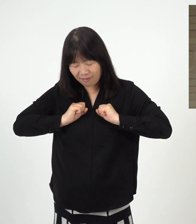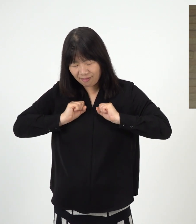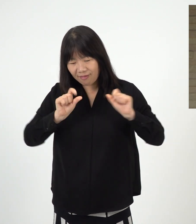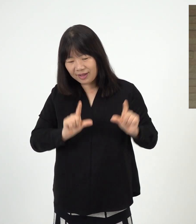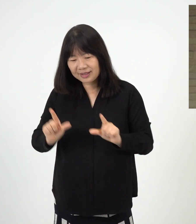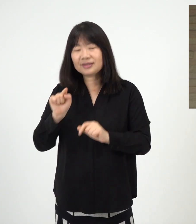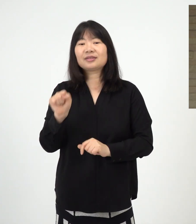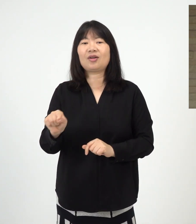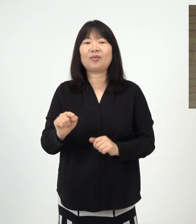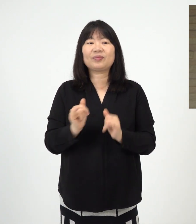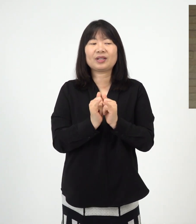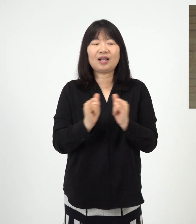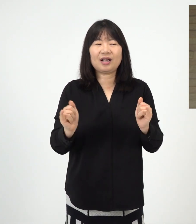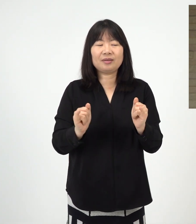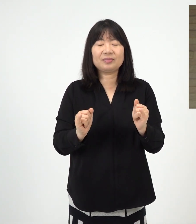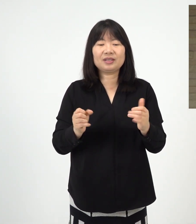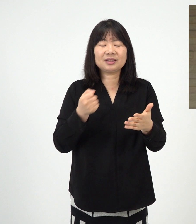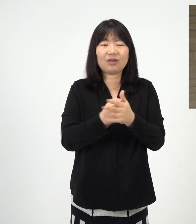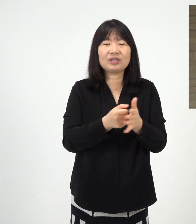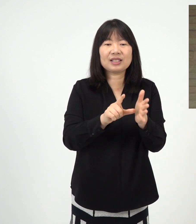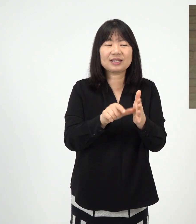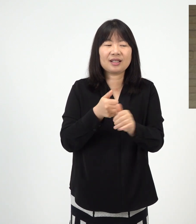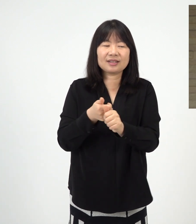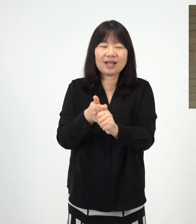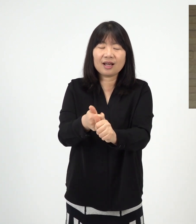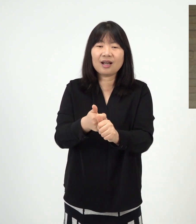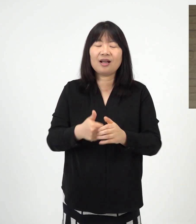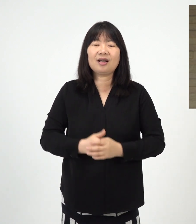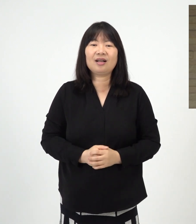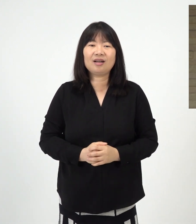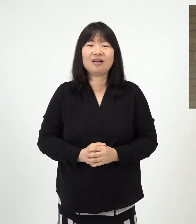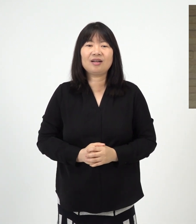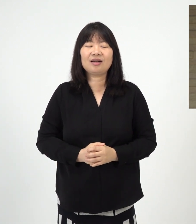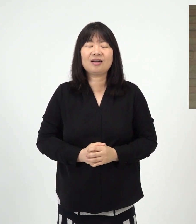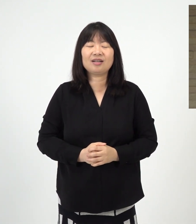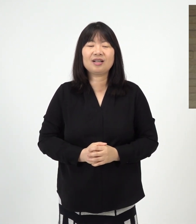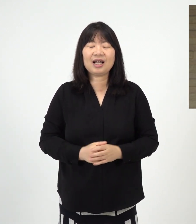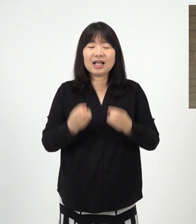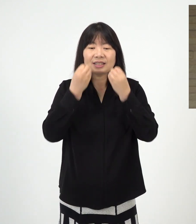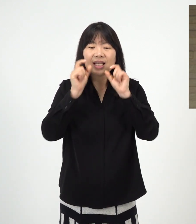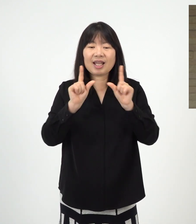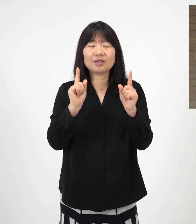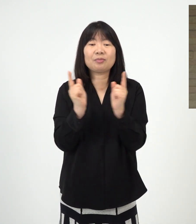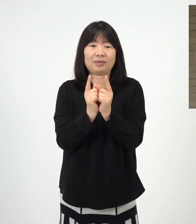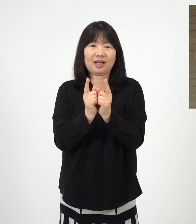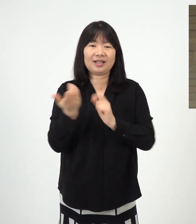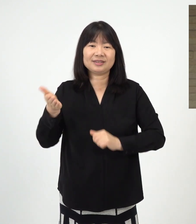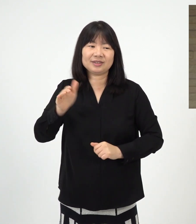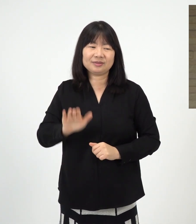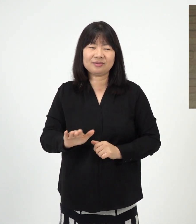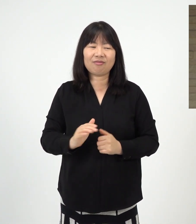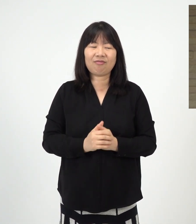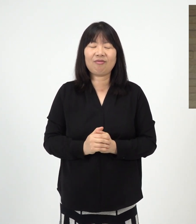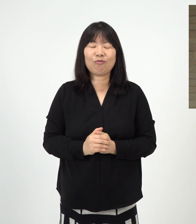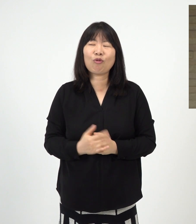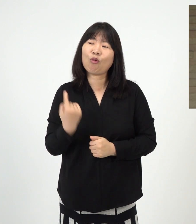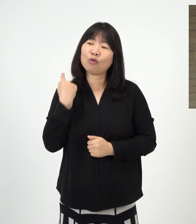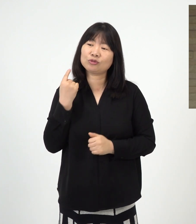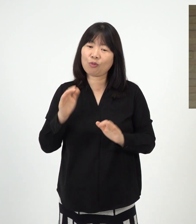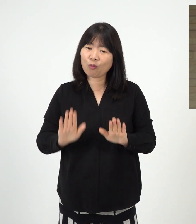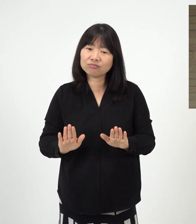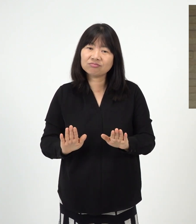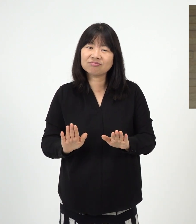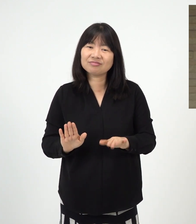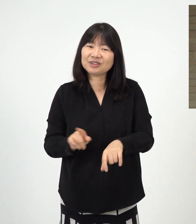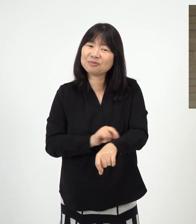또 사람이 정해진 시간에 따라서 단위를 끊어 새해를 맞지만 사실 뭐 어제하고